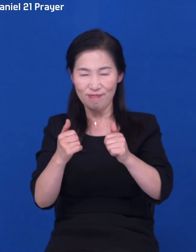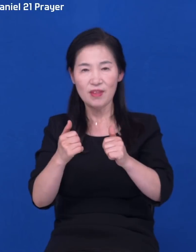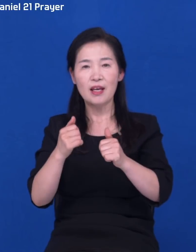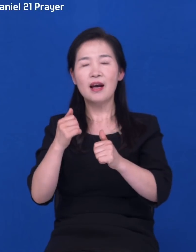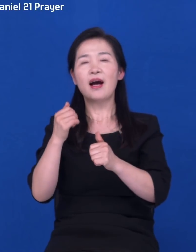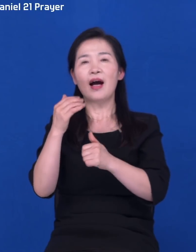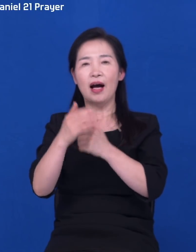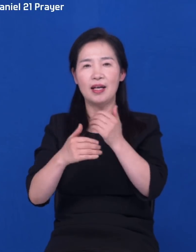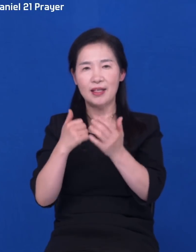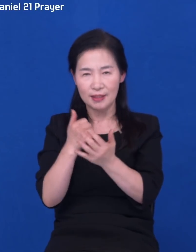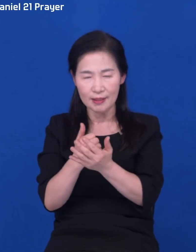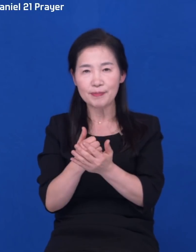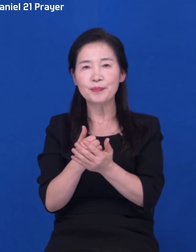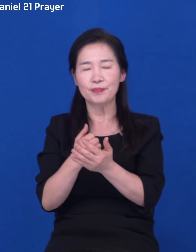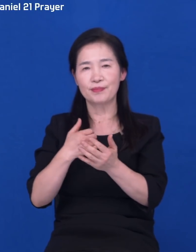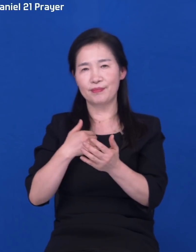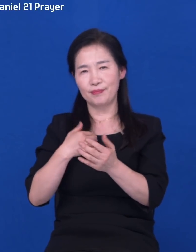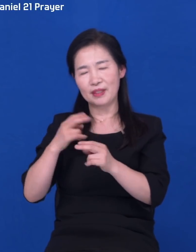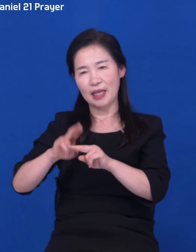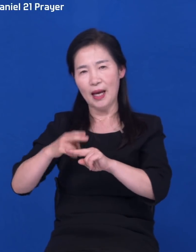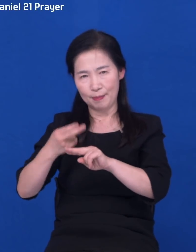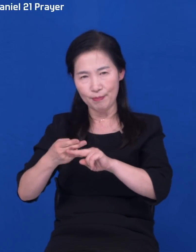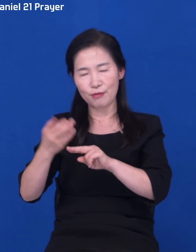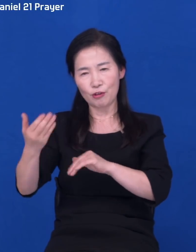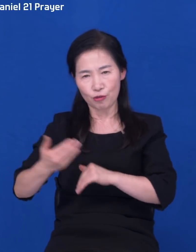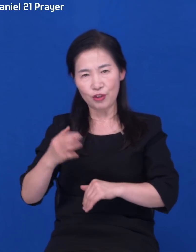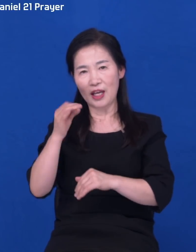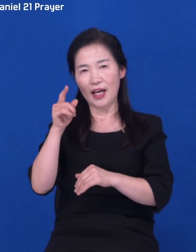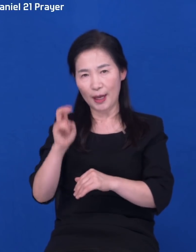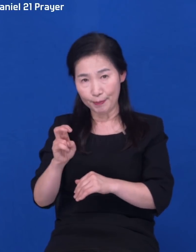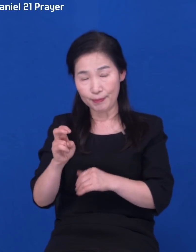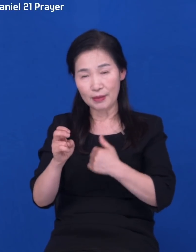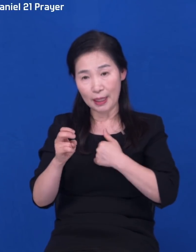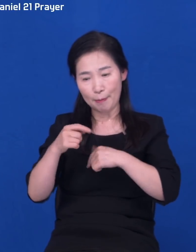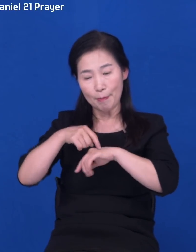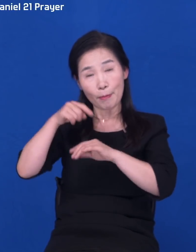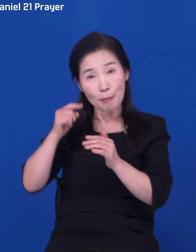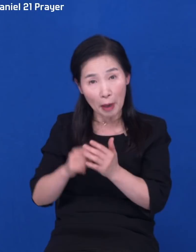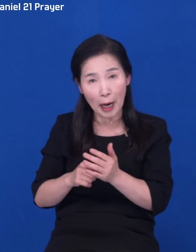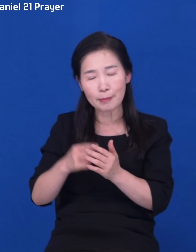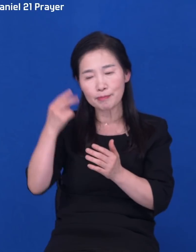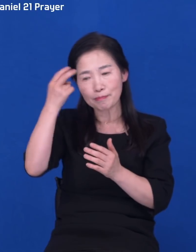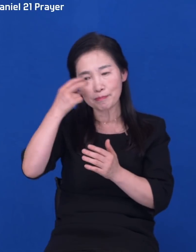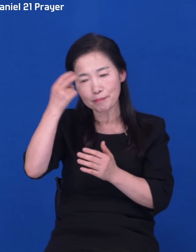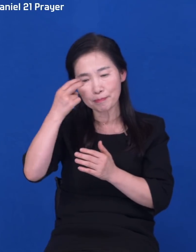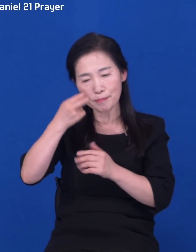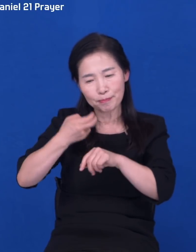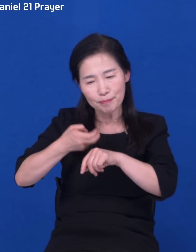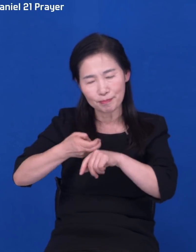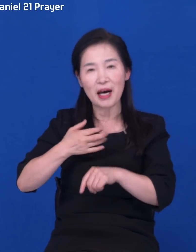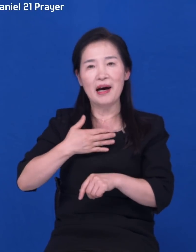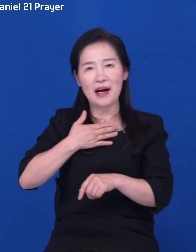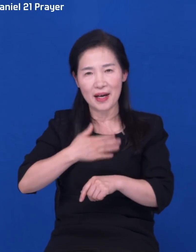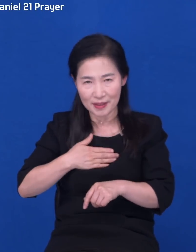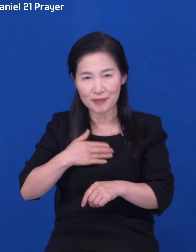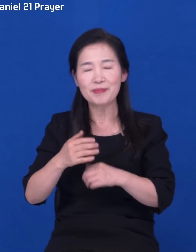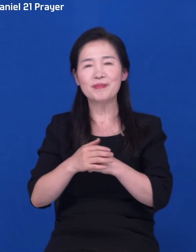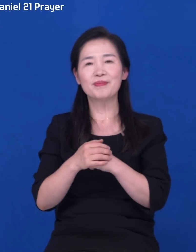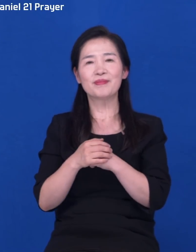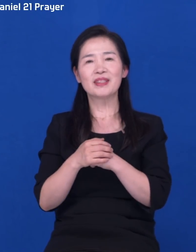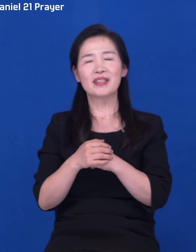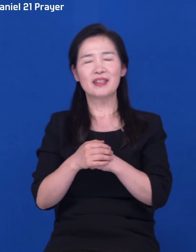않았지만 암을 선물로 받았는데 그 마음을 주님께서 제 심령을 잘 감찰하시고 아시니까 정말 너는 암을